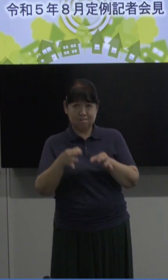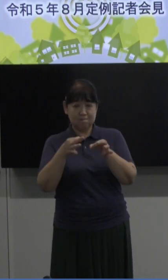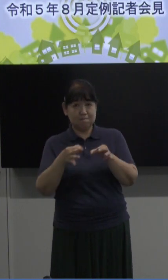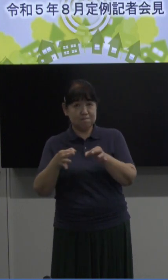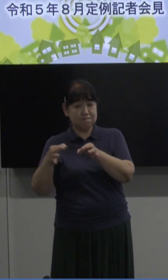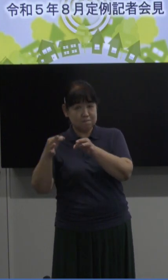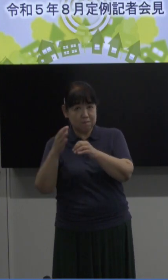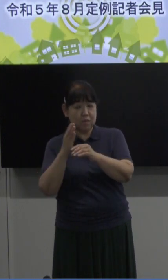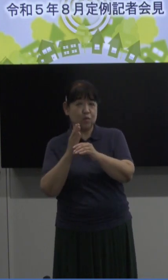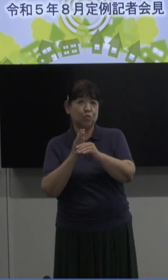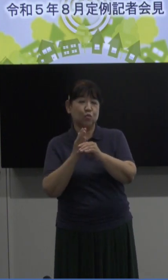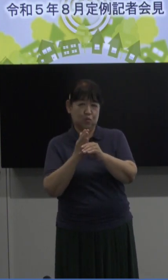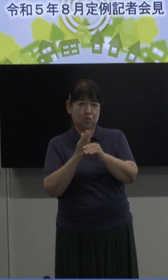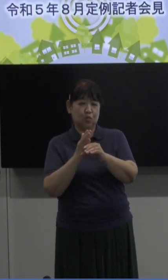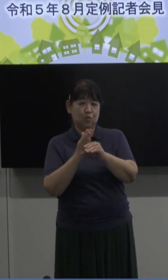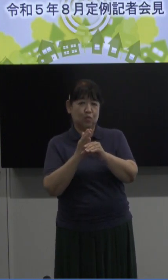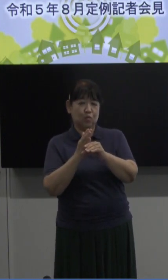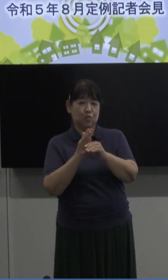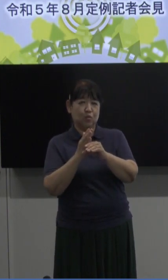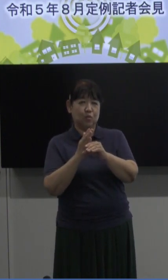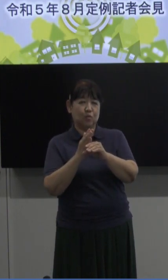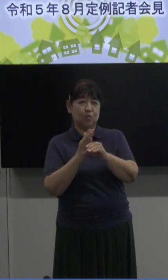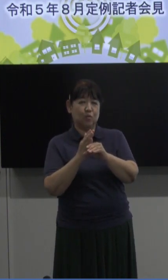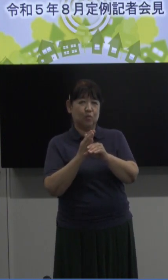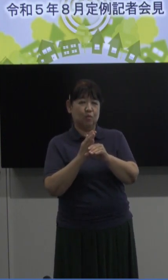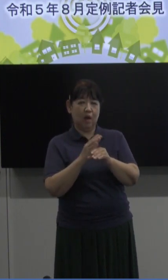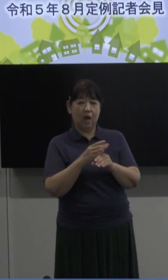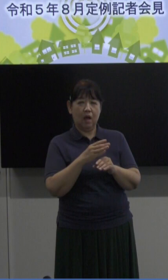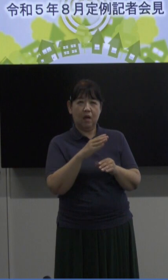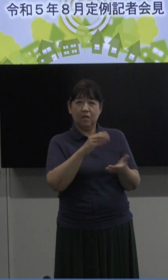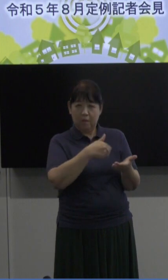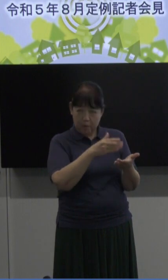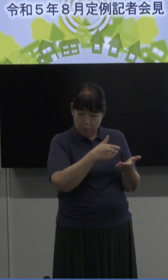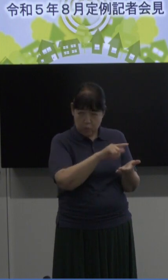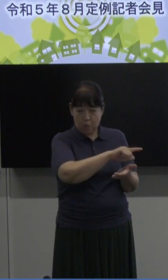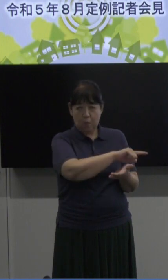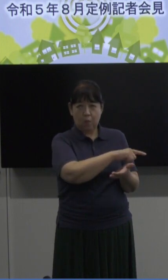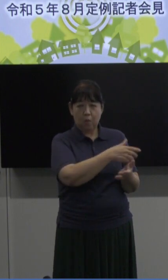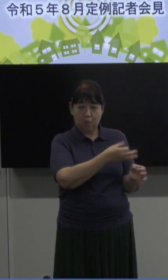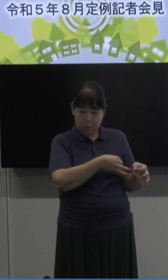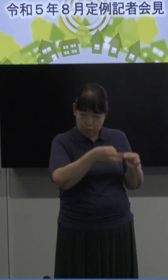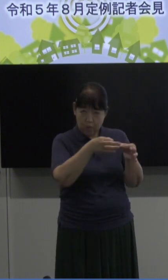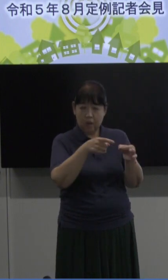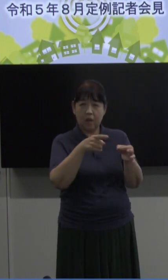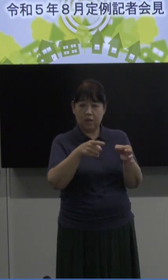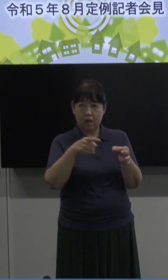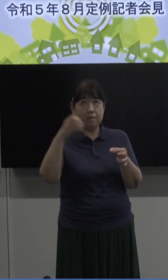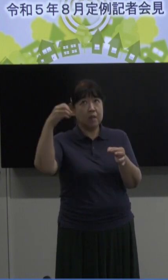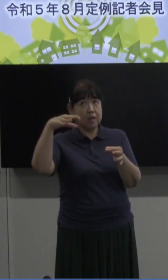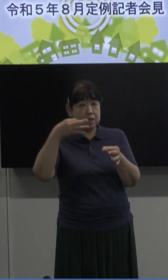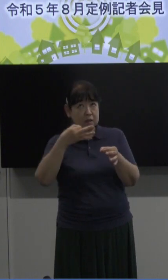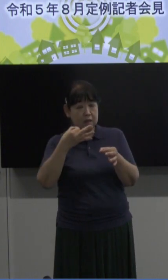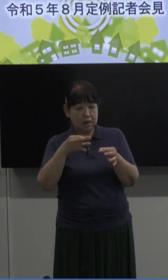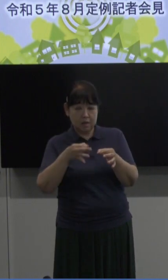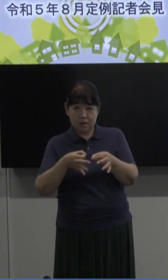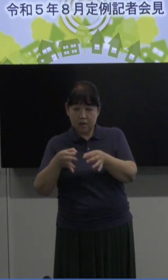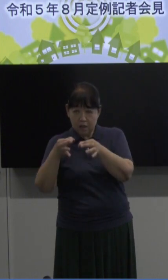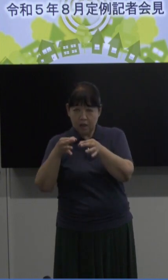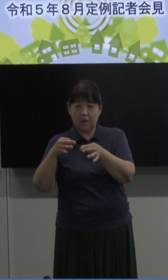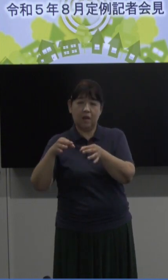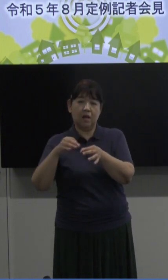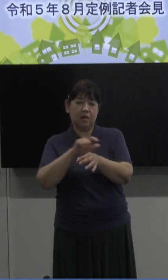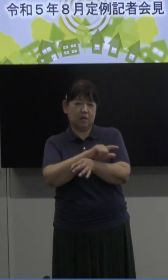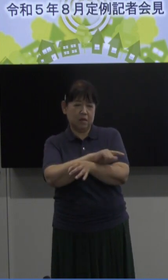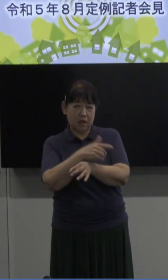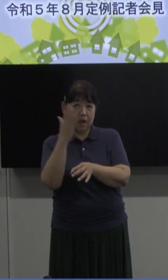ろんな燃油の高騰とか食材費の高騰とかですね、いろんな形で、から市